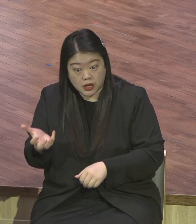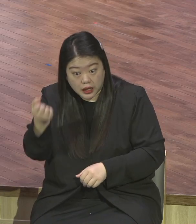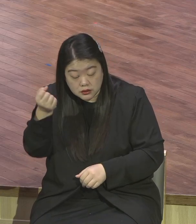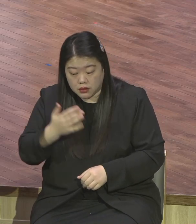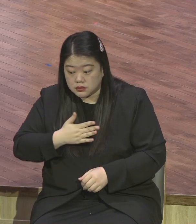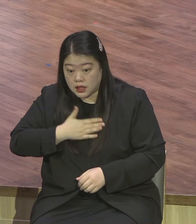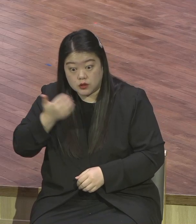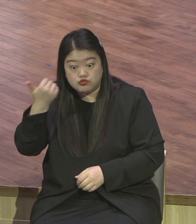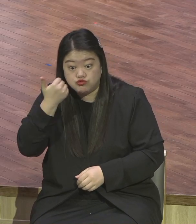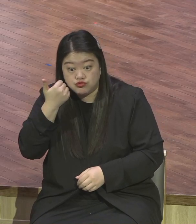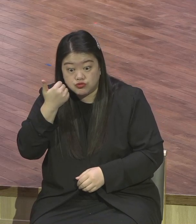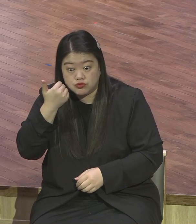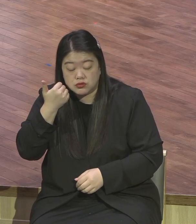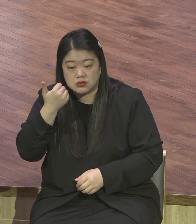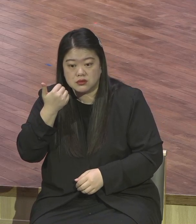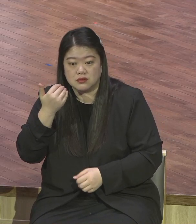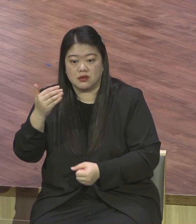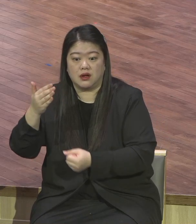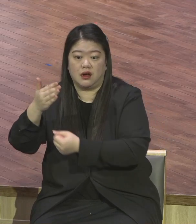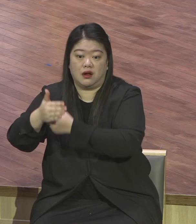사람들이 그렇게